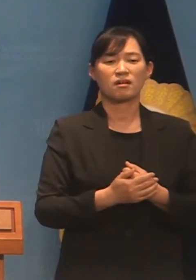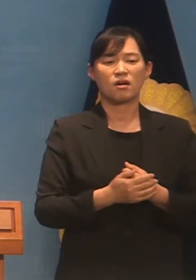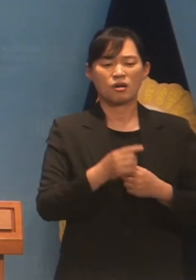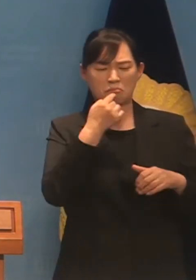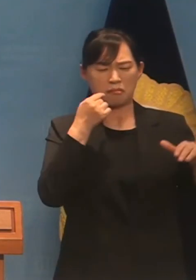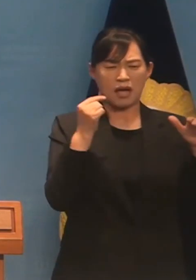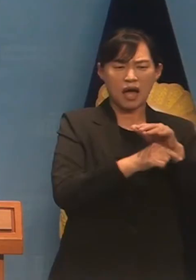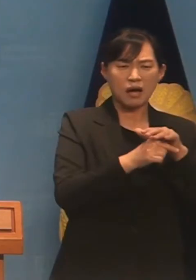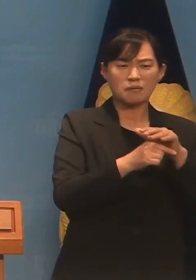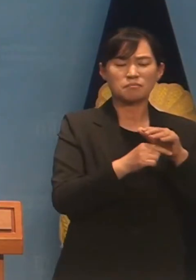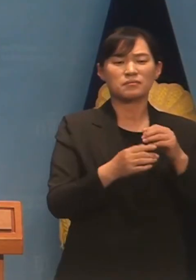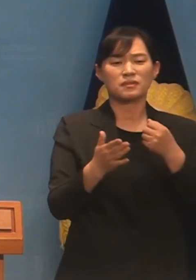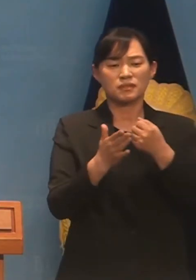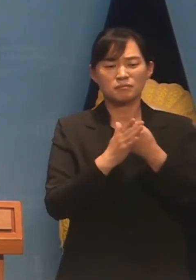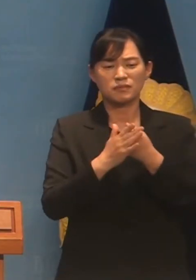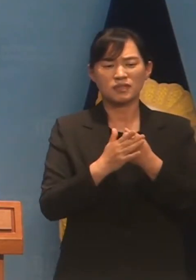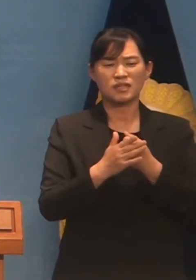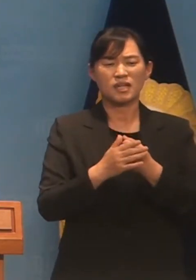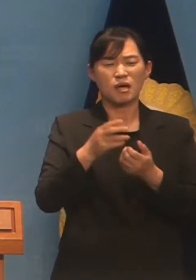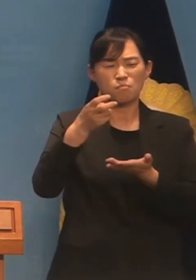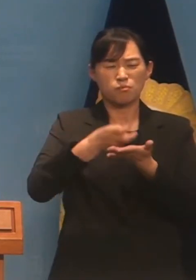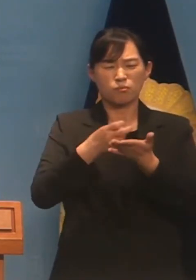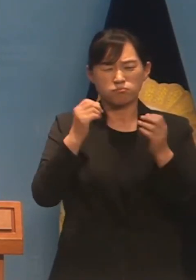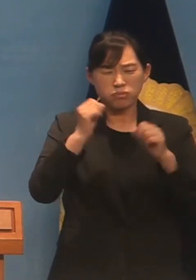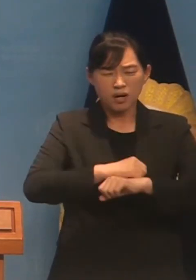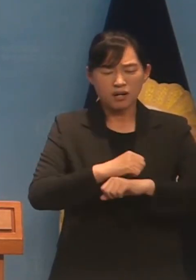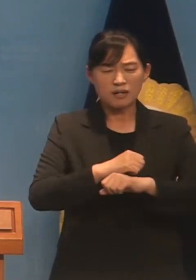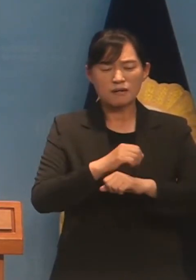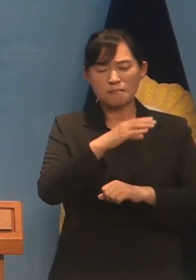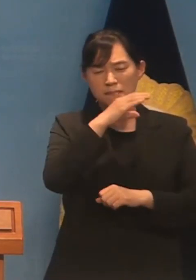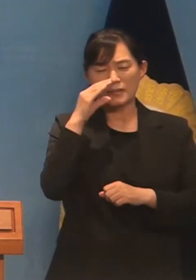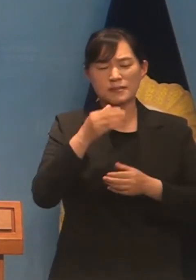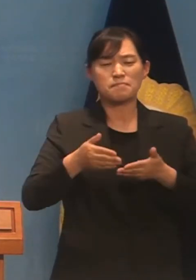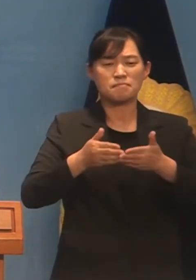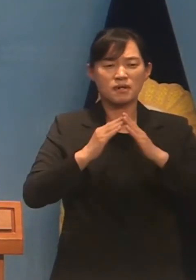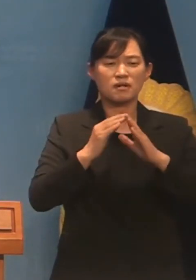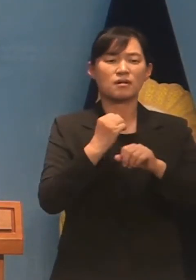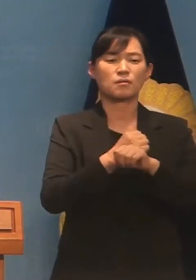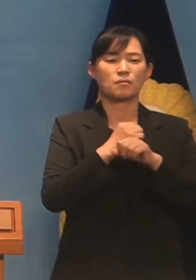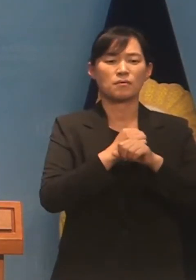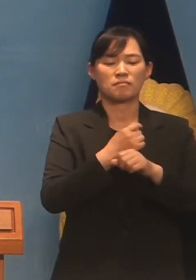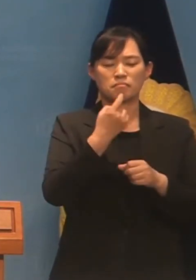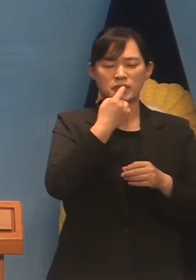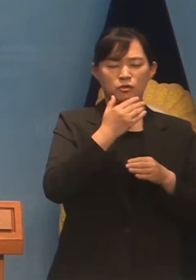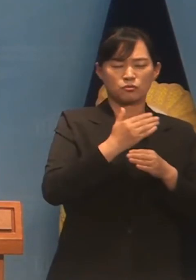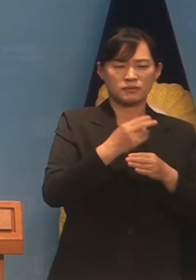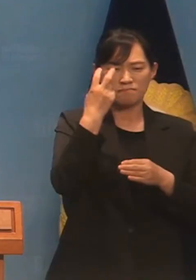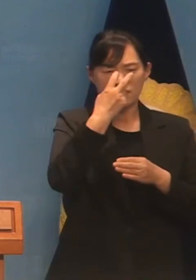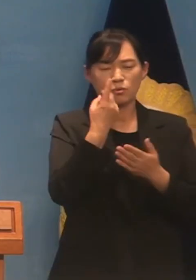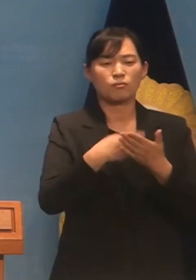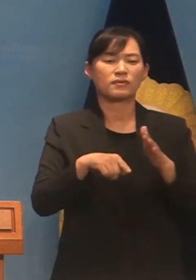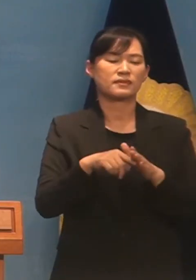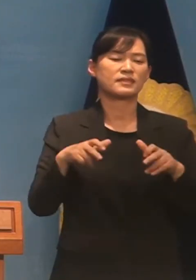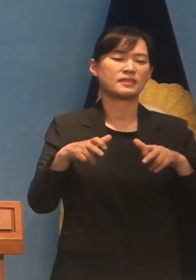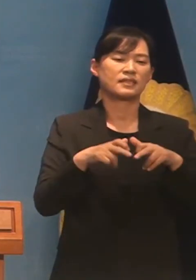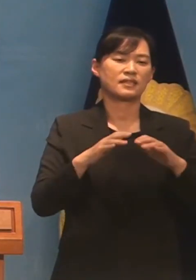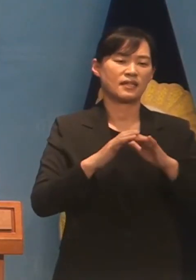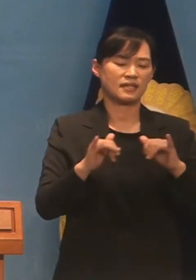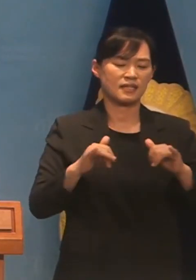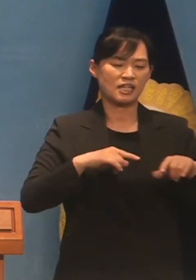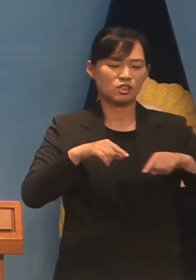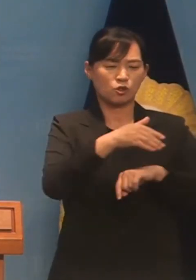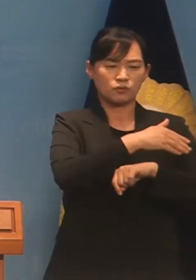위헌계엄으로 무너진 헌정 질서를 회복하고 민주주의를 지켜내기 위한 장애인의